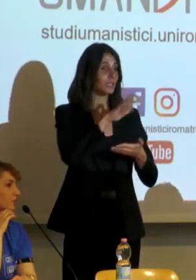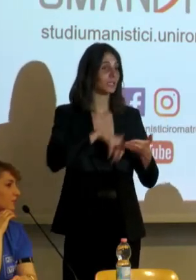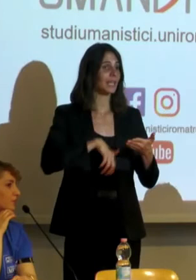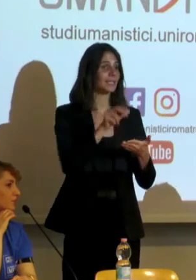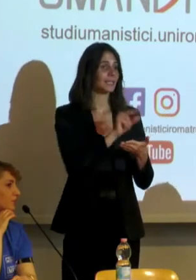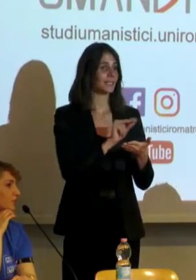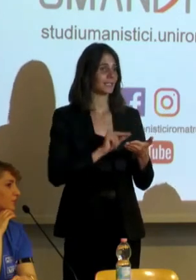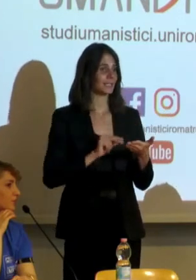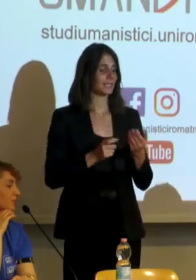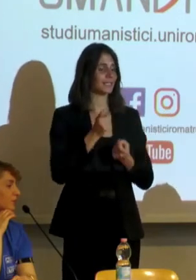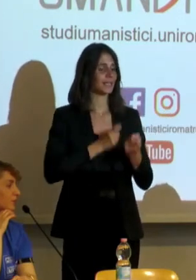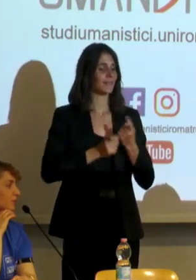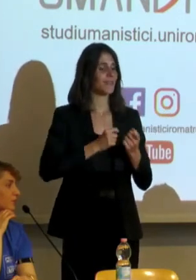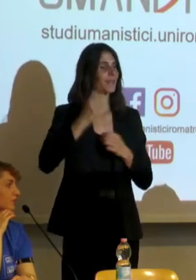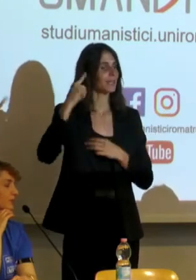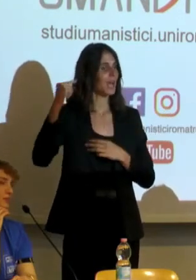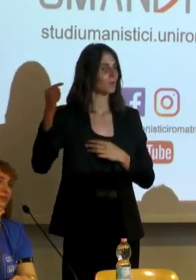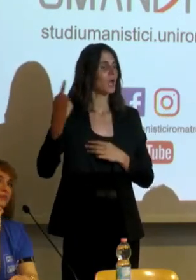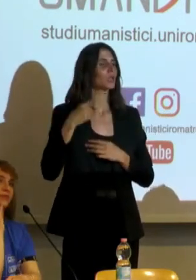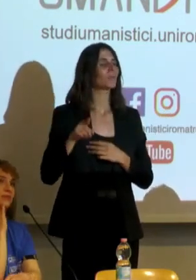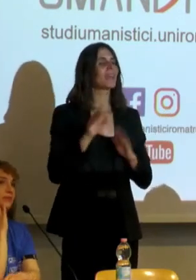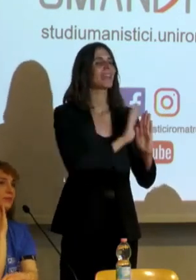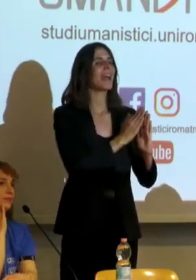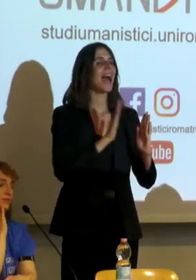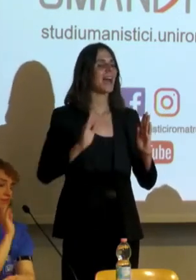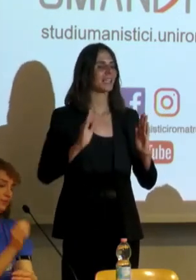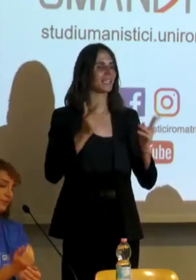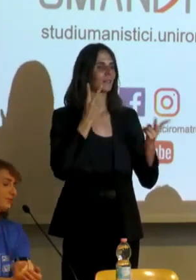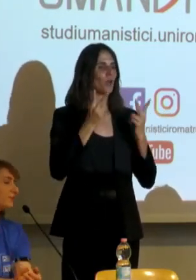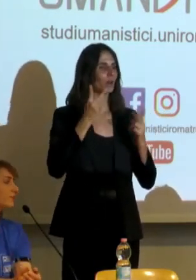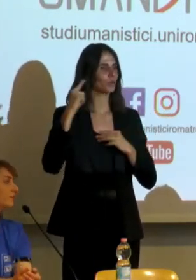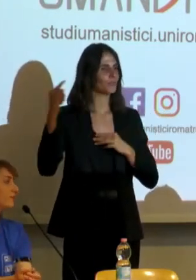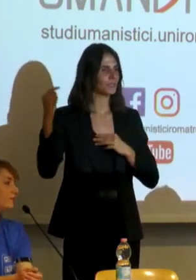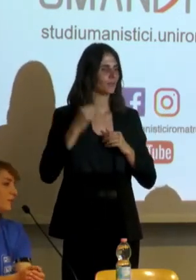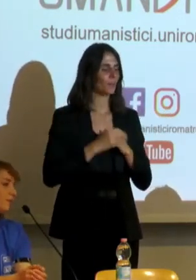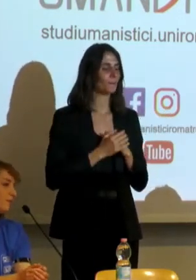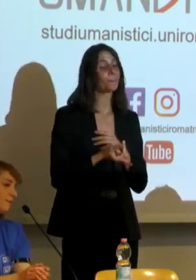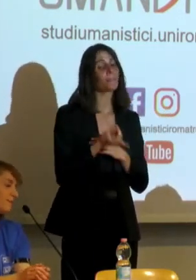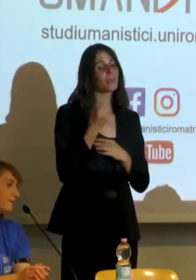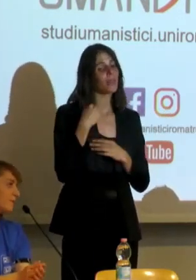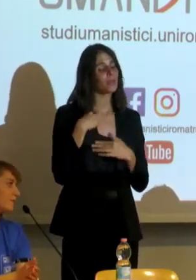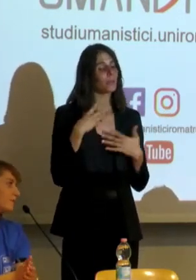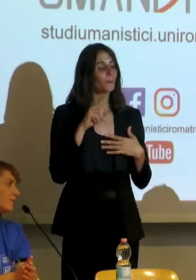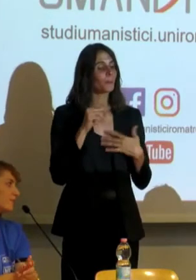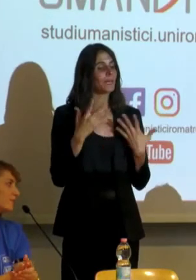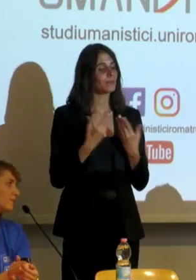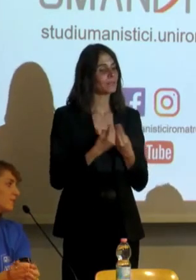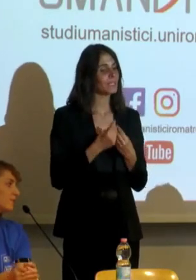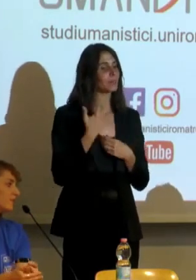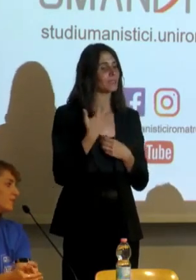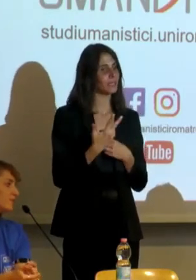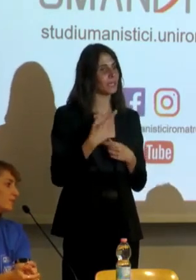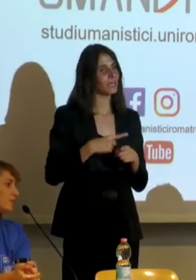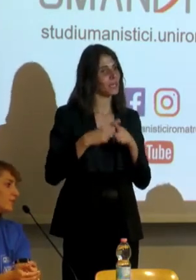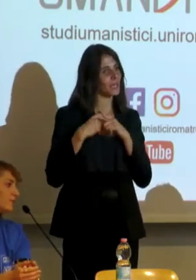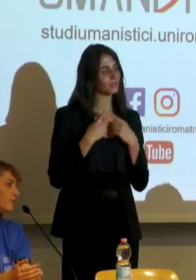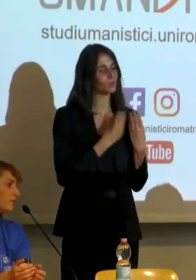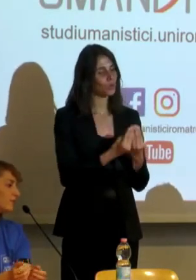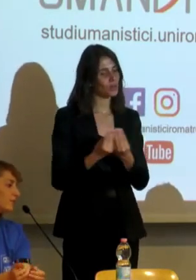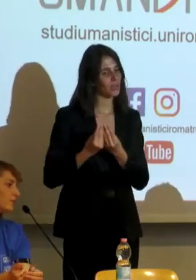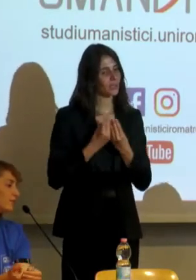tratti da alcuni audio per un archivio audiovisivo. E ieri parlavo con tre ex vostri colleghi